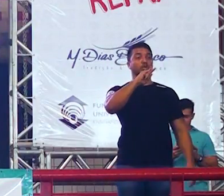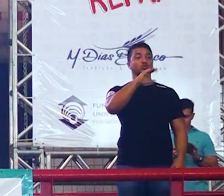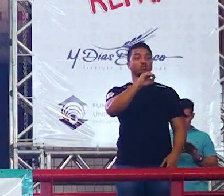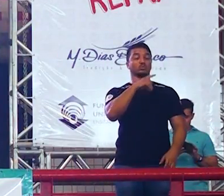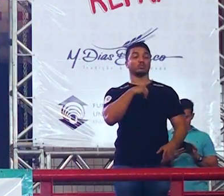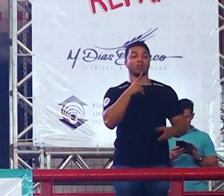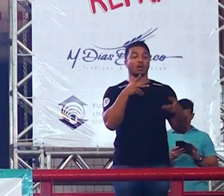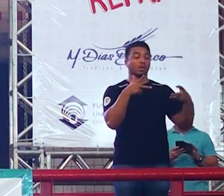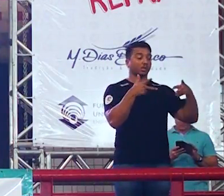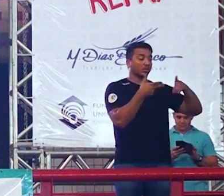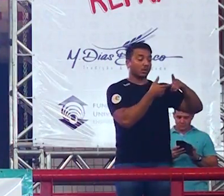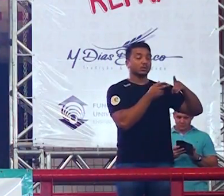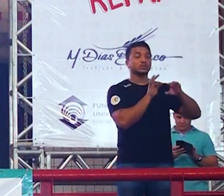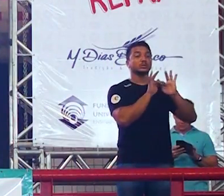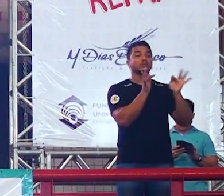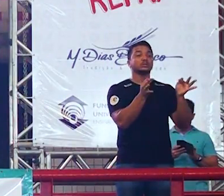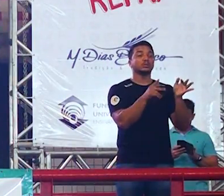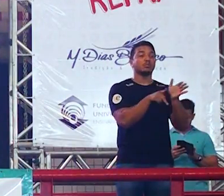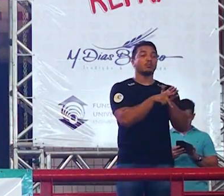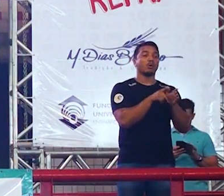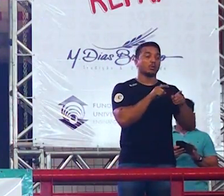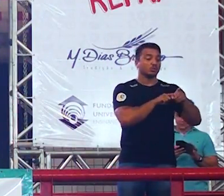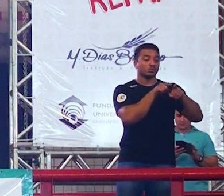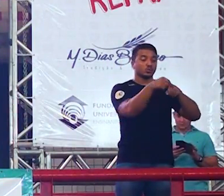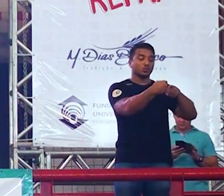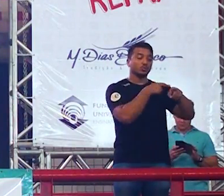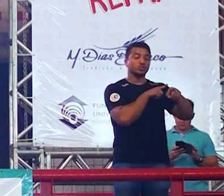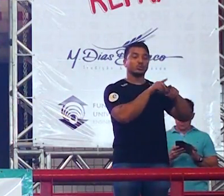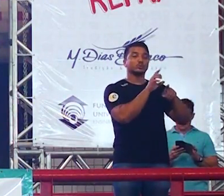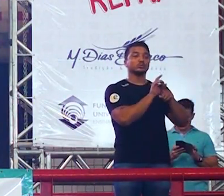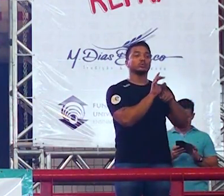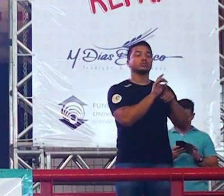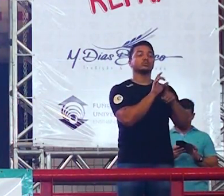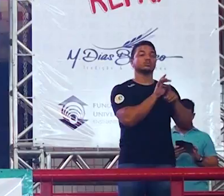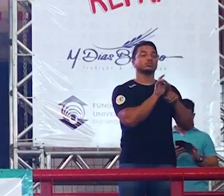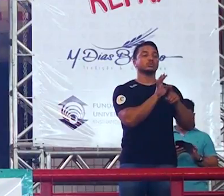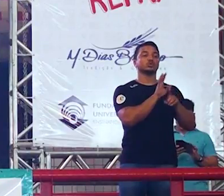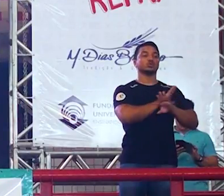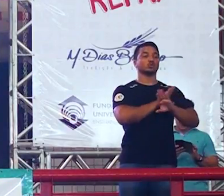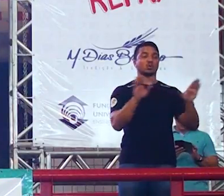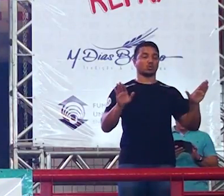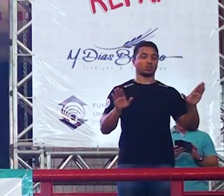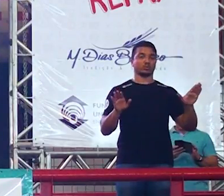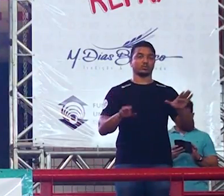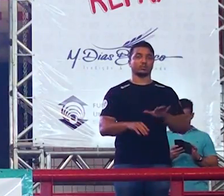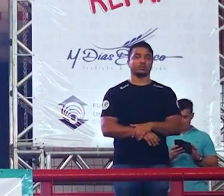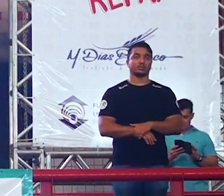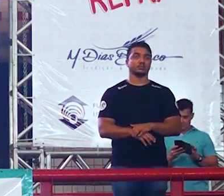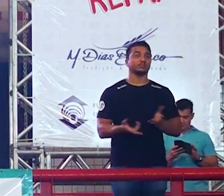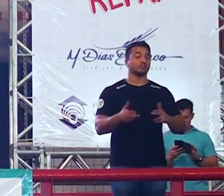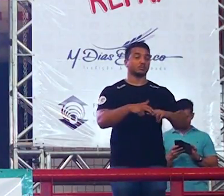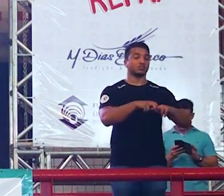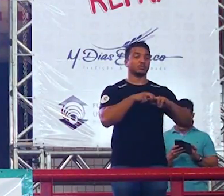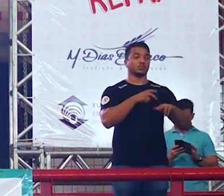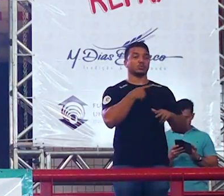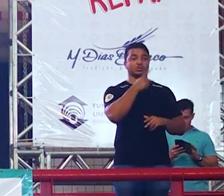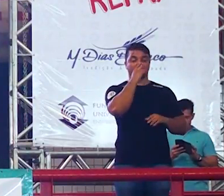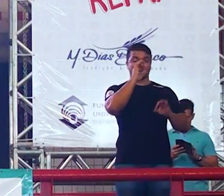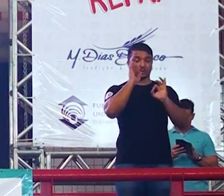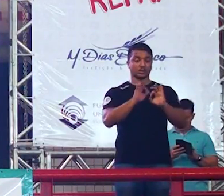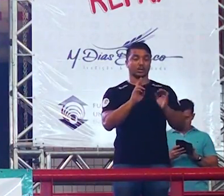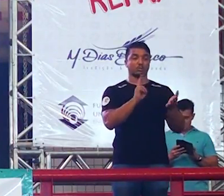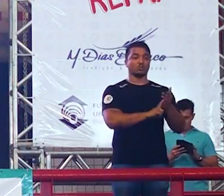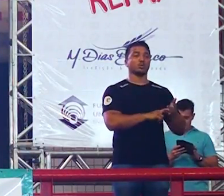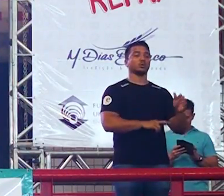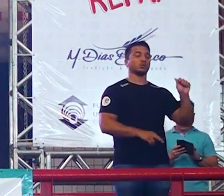que se mexeu apenas foi o quê? Na passagem dos espermatozoides para o ducto ejaculatório. Ok? Então, o item